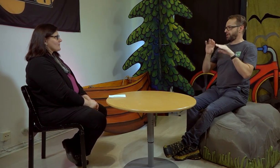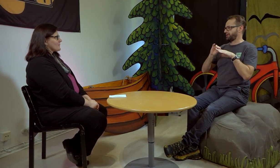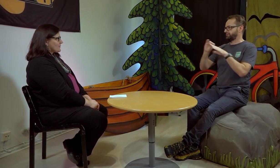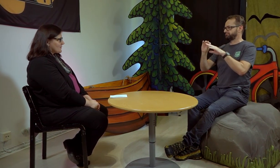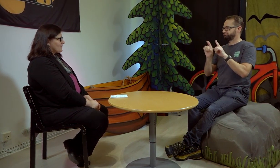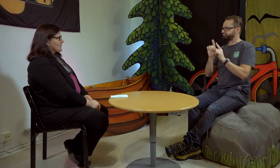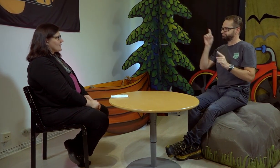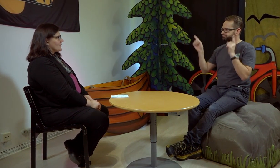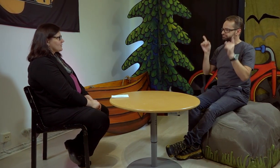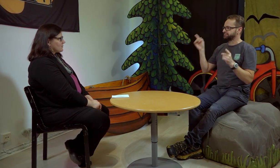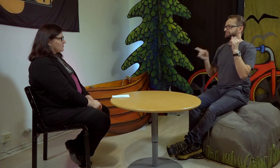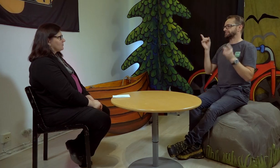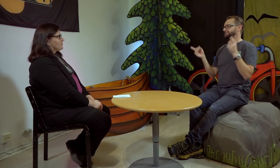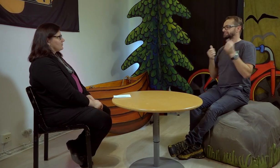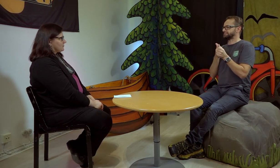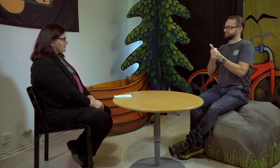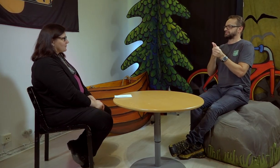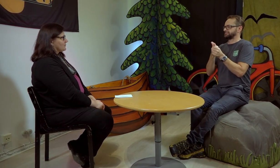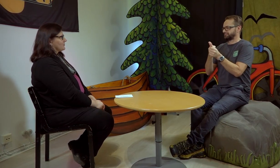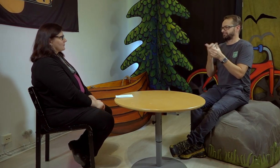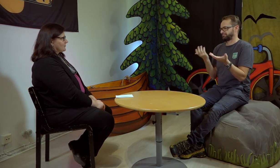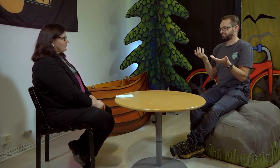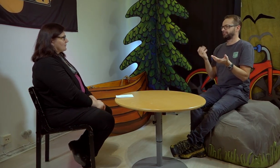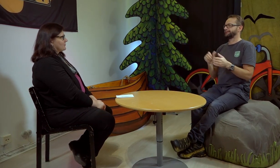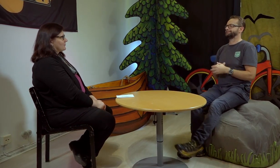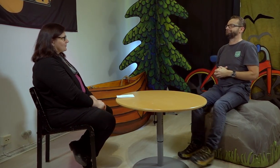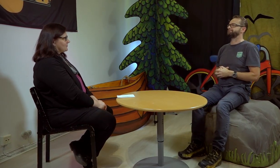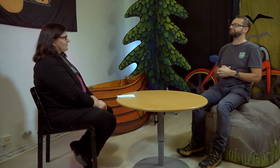seuraamaan opettajan mallia ja esimerkkejä. Ja sillä tavalla opiskeli.